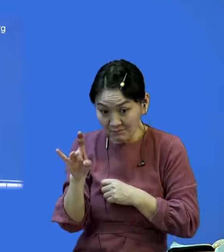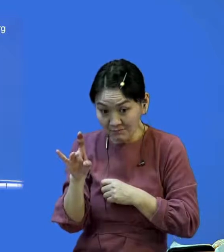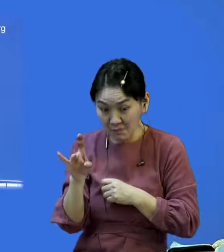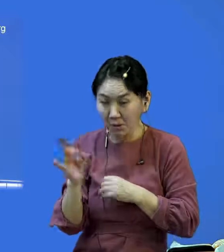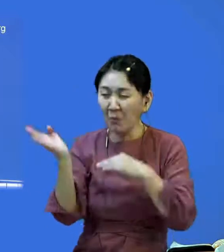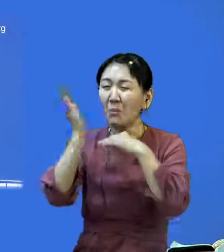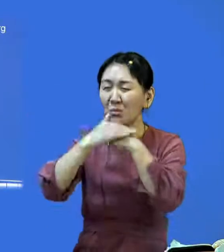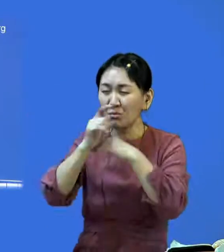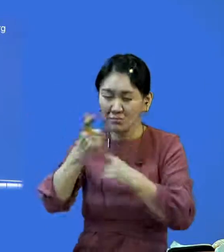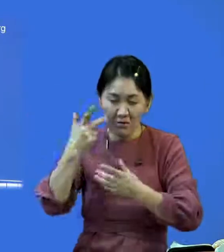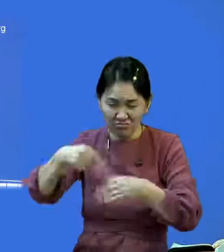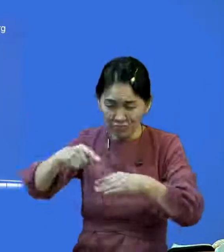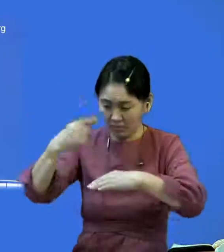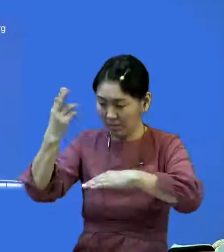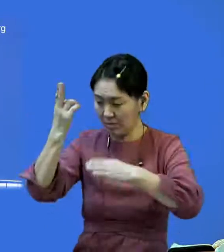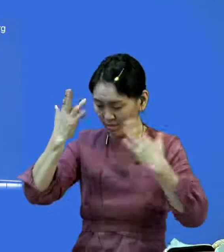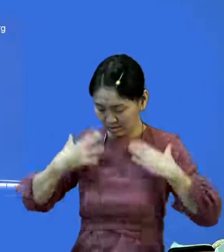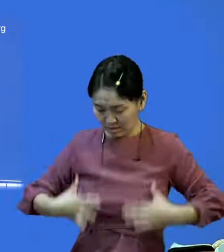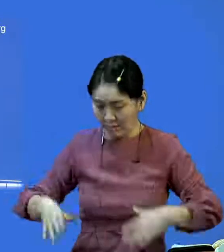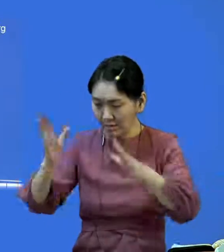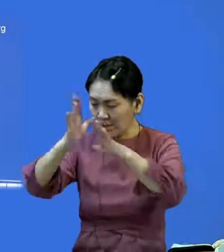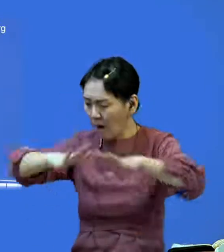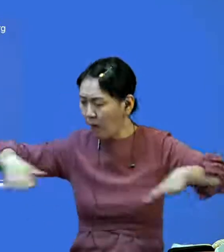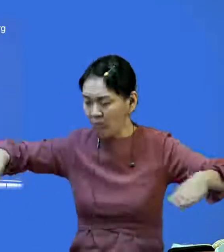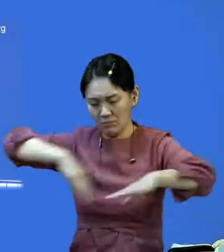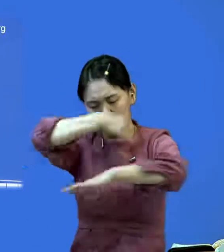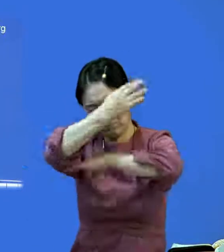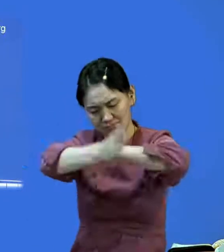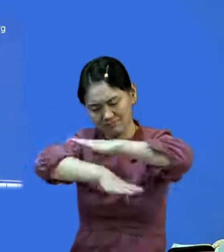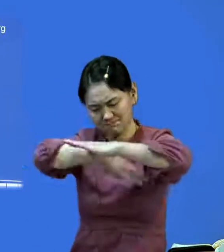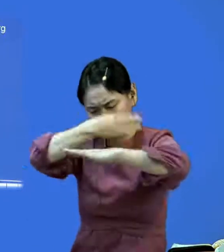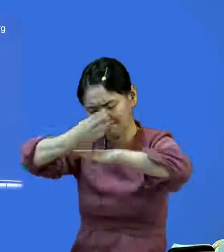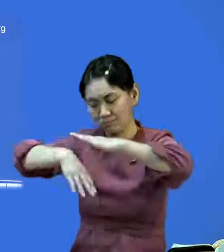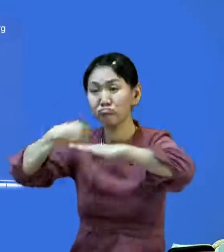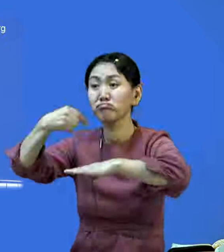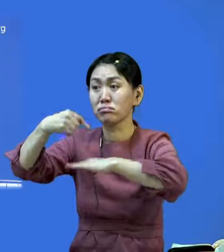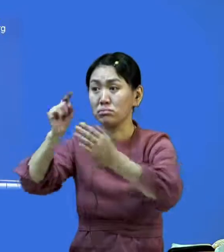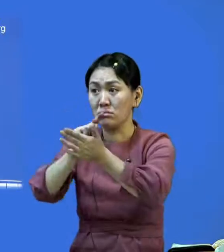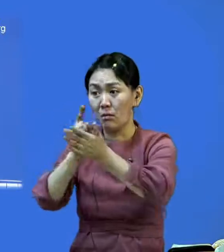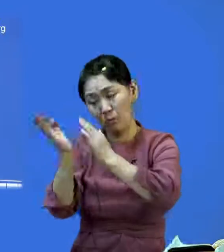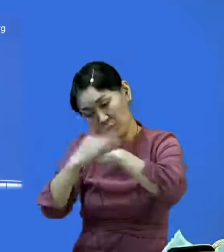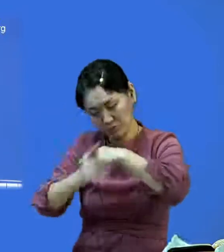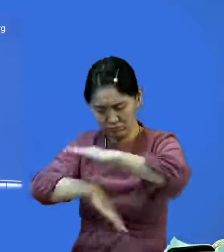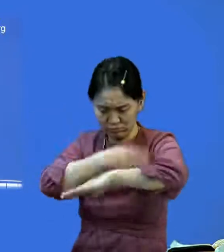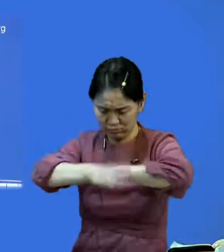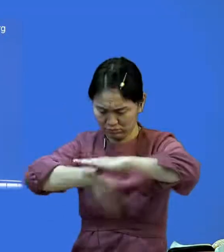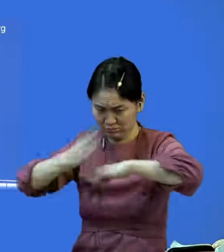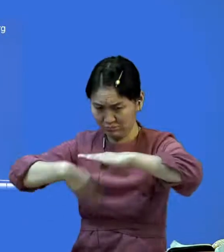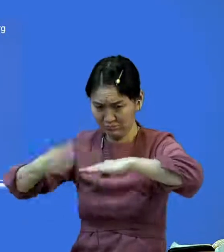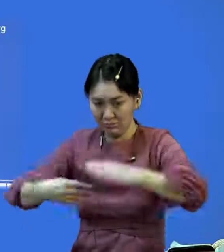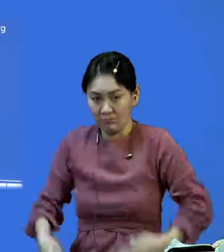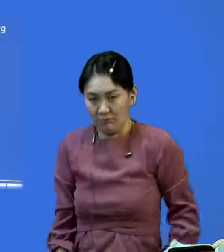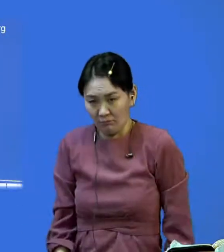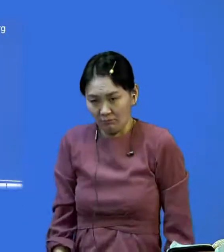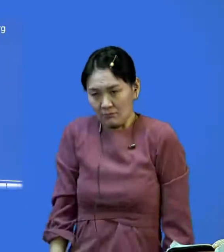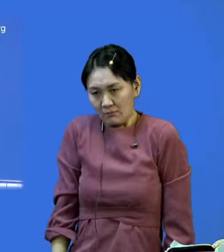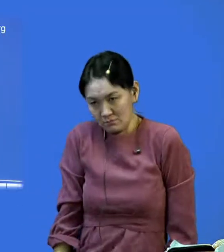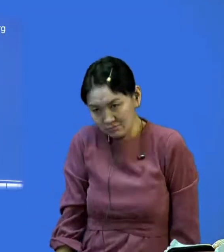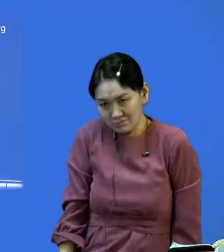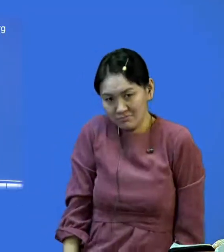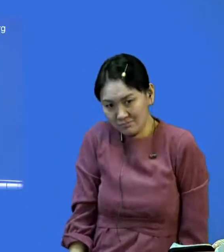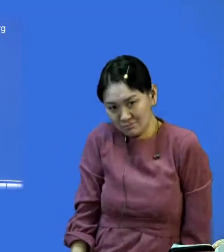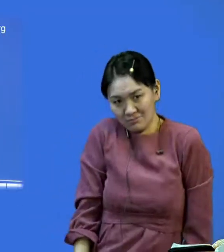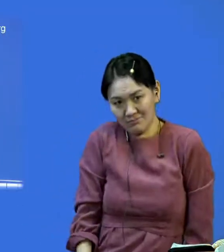өгсөн хүнийг ингээд даавуугаар альчуураар ороочдөг байхгүй юу? Альчуураар оролттой чигээр ингээд би гараад ирсэн байна.